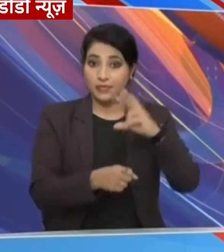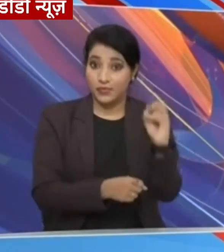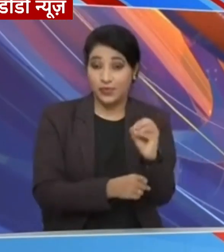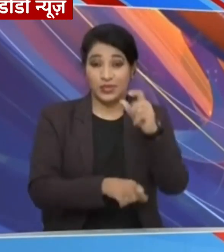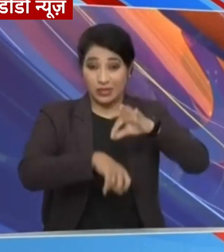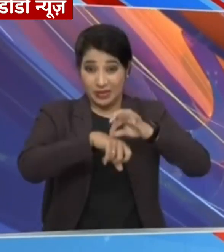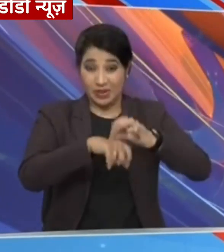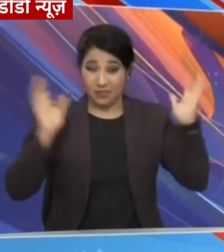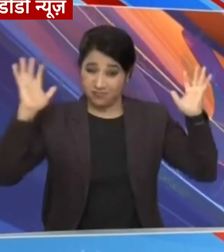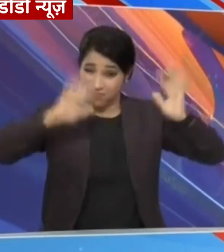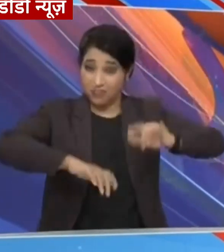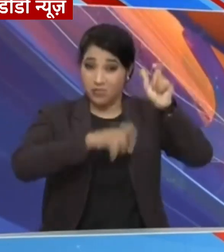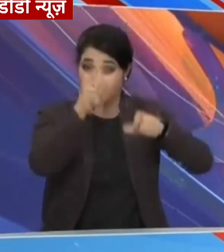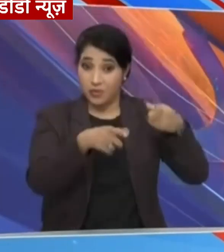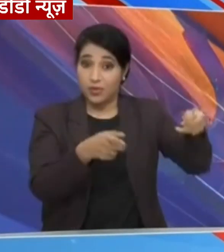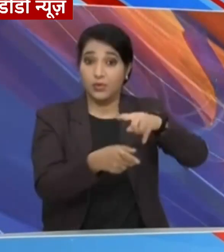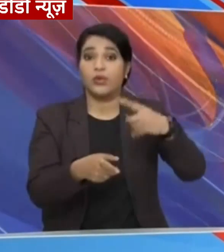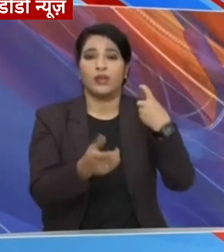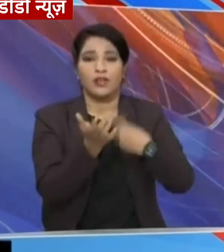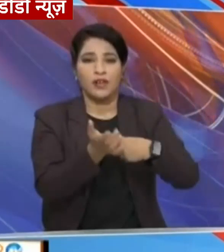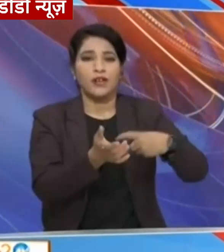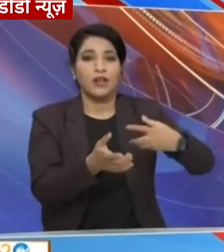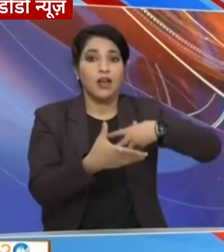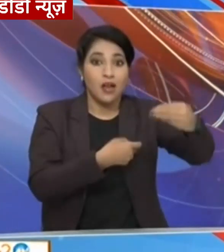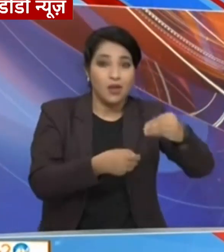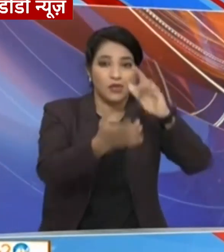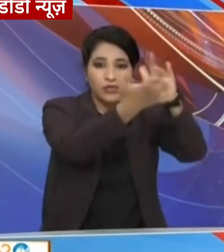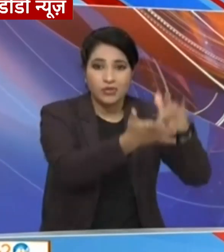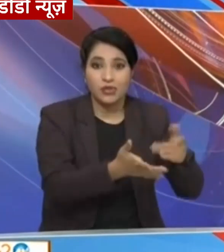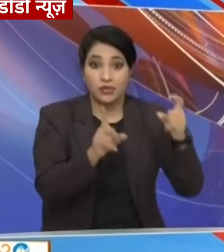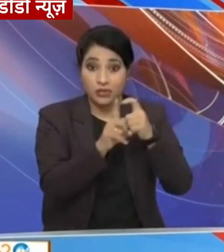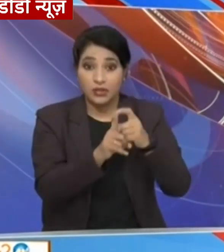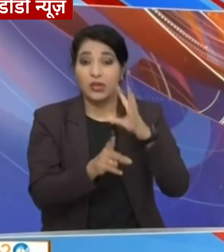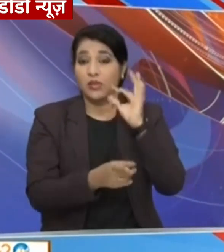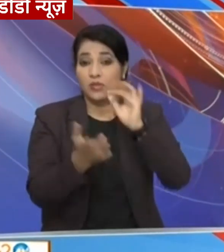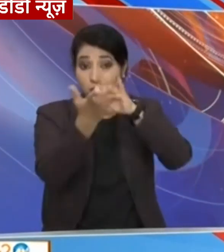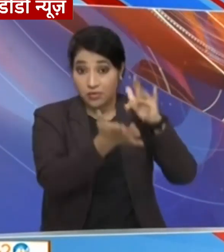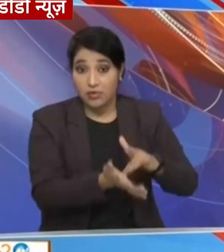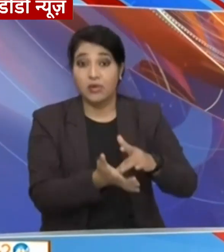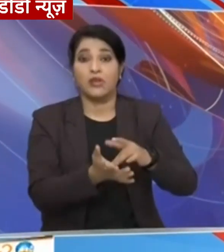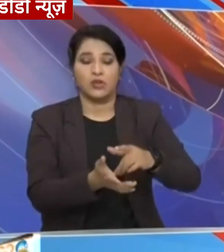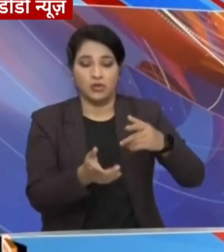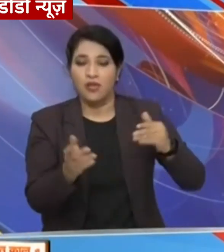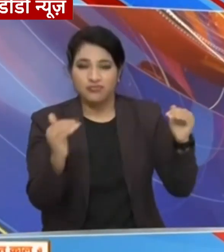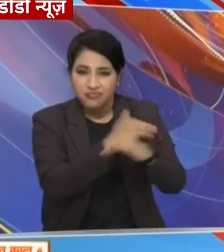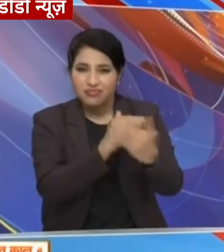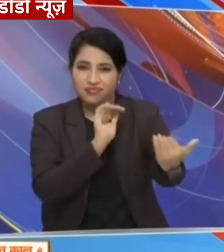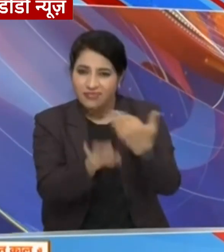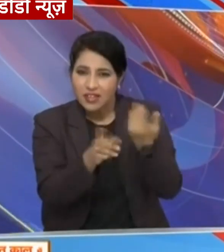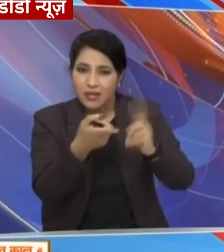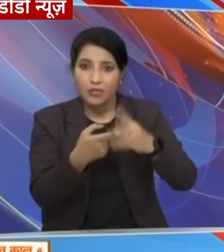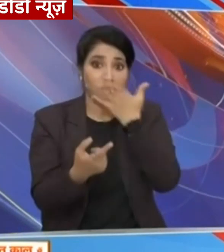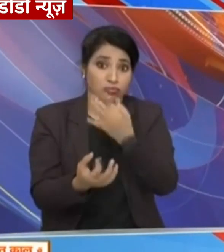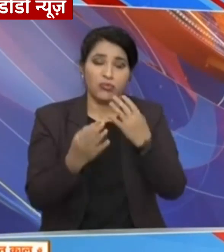G20 शिखर सम्मेलन के लिए राजघाट के बाहरी क्षेत्रों के साथ साथ दिल्ली के प्रमुख स्थानों और चाक चौराहों का